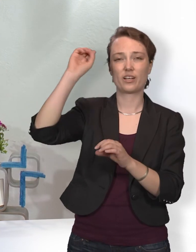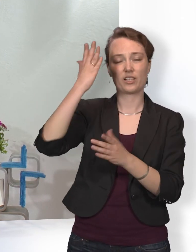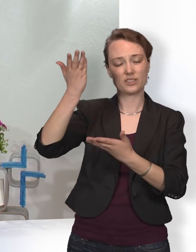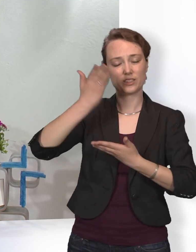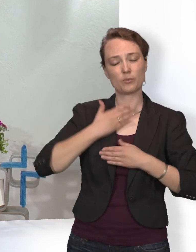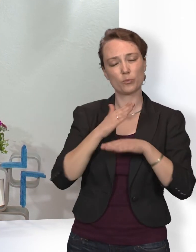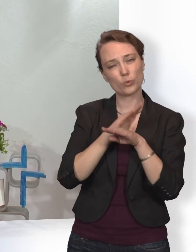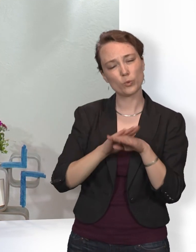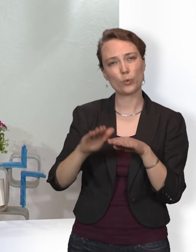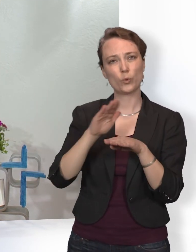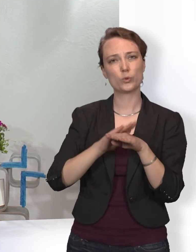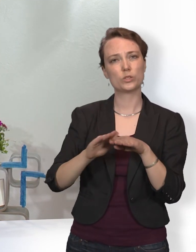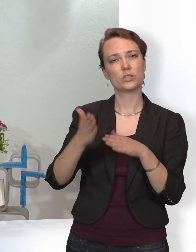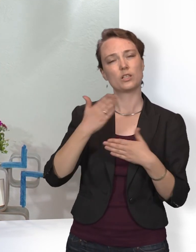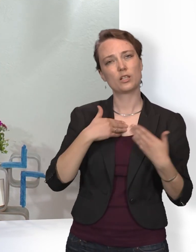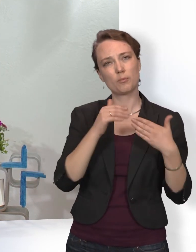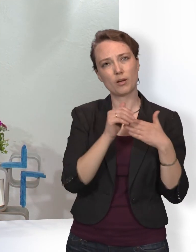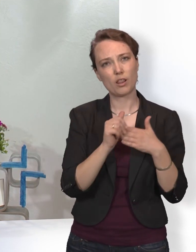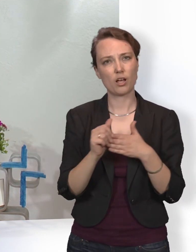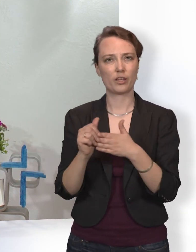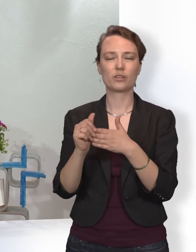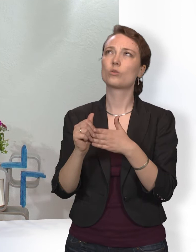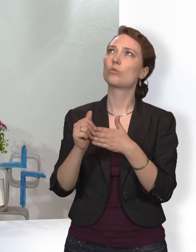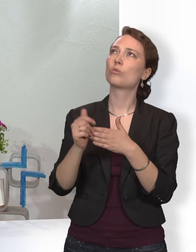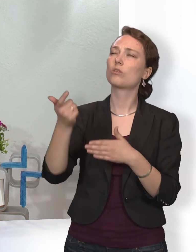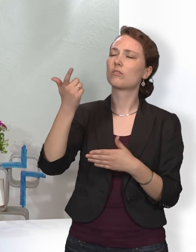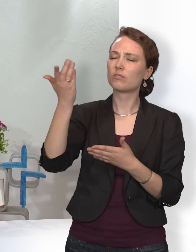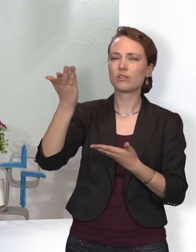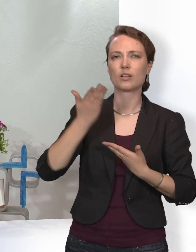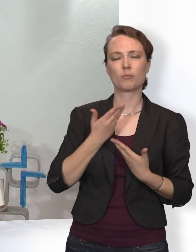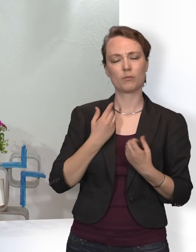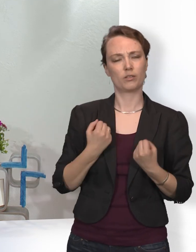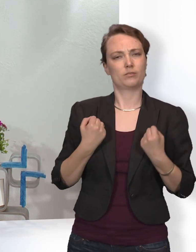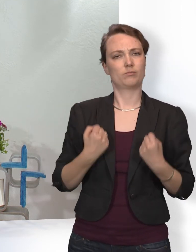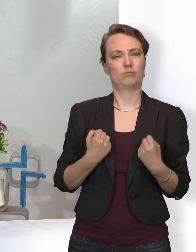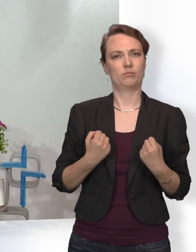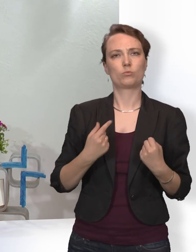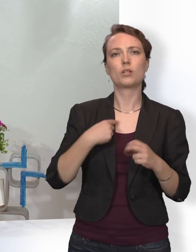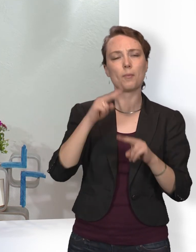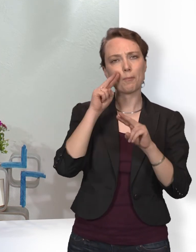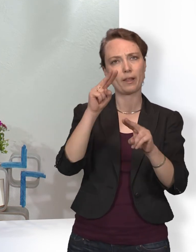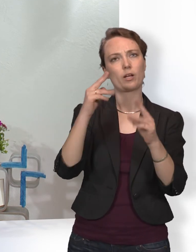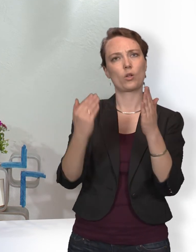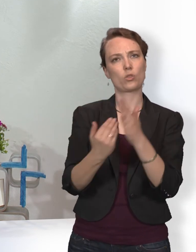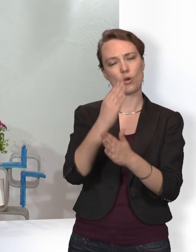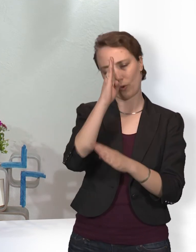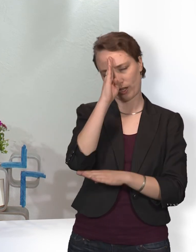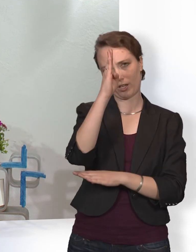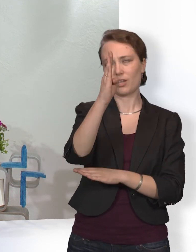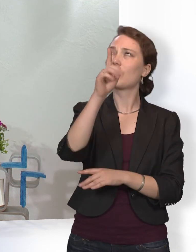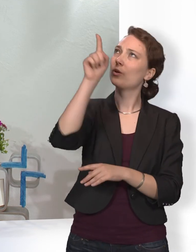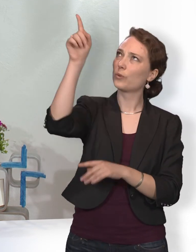und leite, dass er uns aufrichte und unseren Blick immer wieder neu ausrichte auf